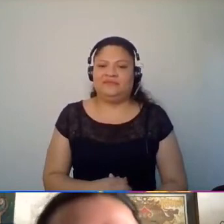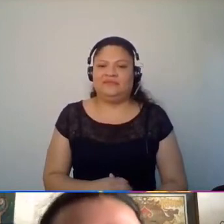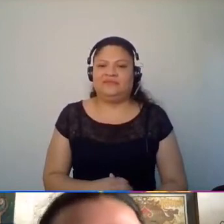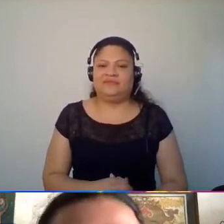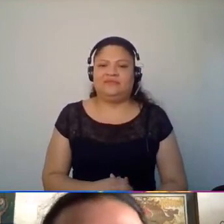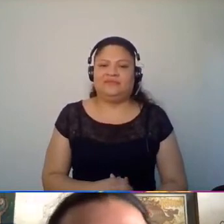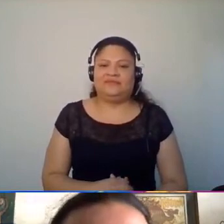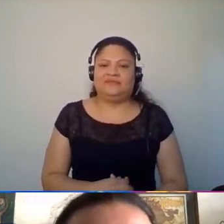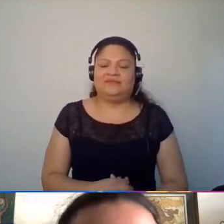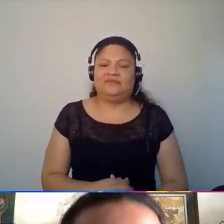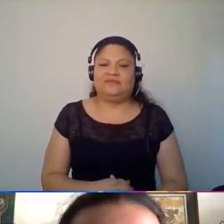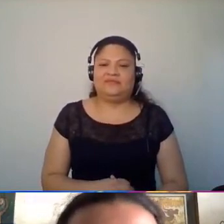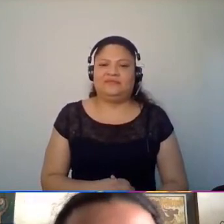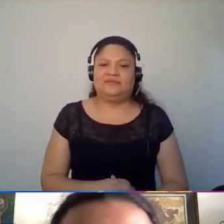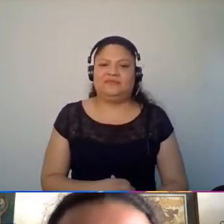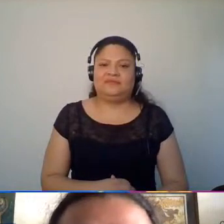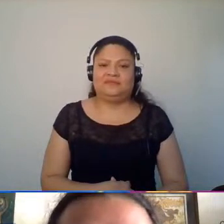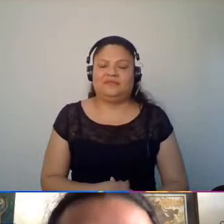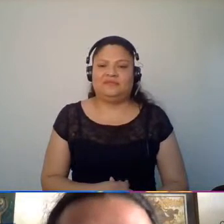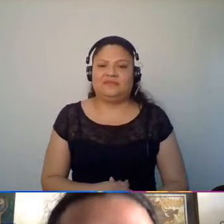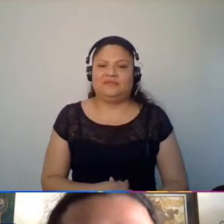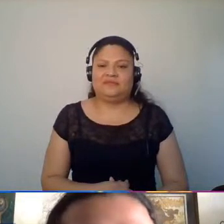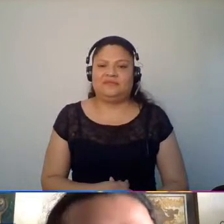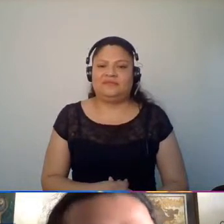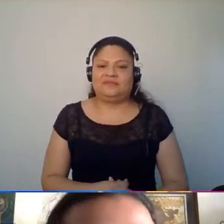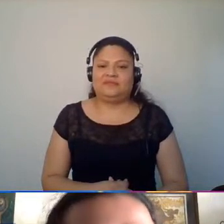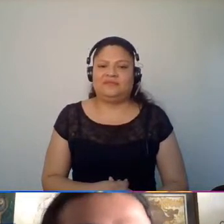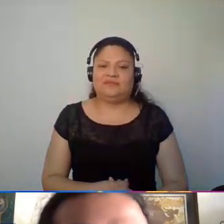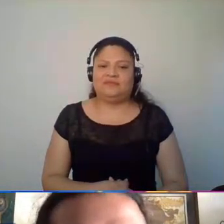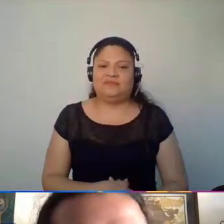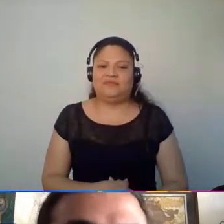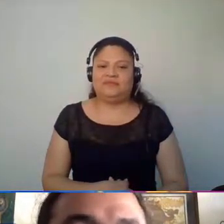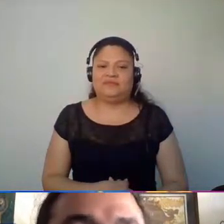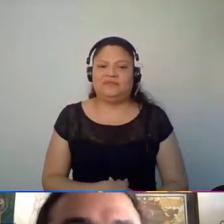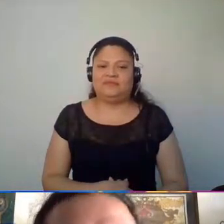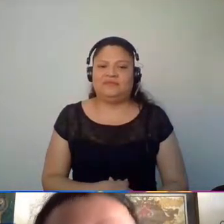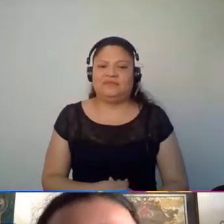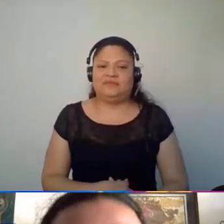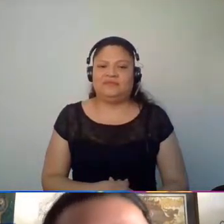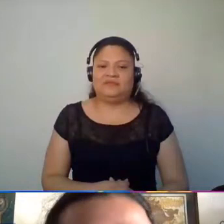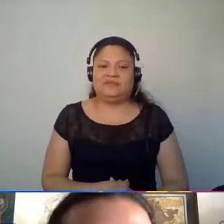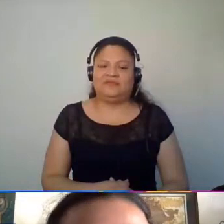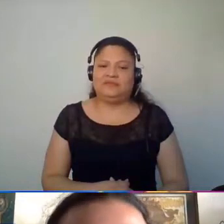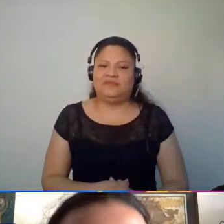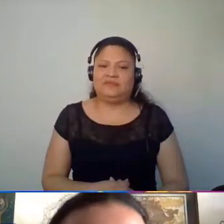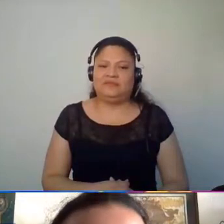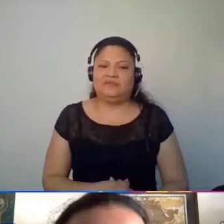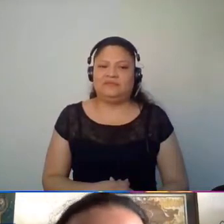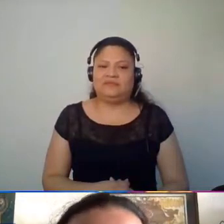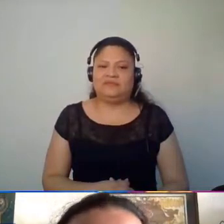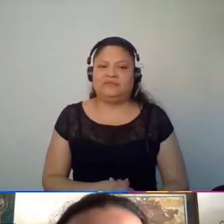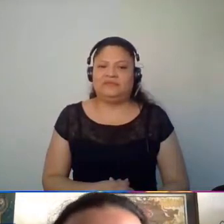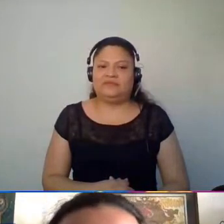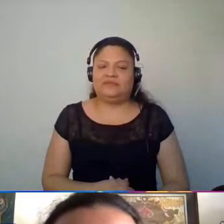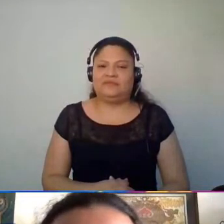así, para las para matemáticos y matemáticas que quieran transmitir sus